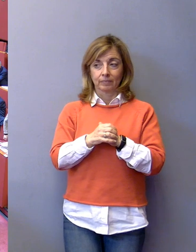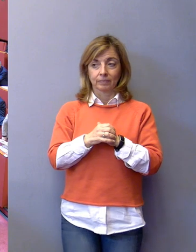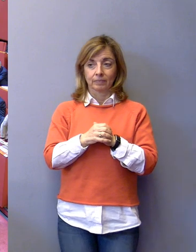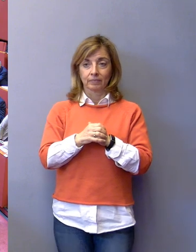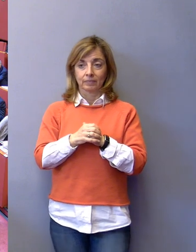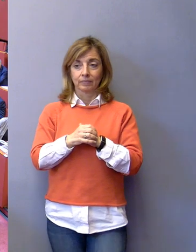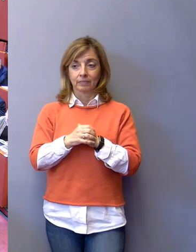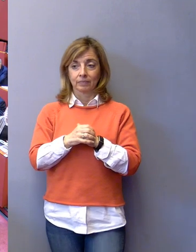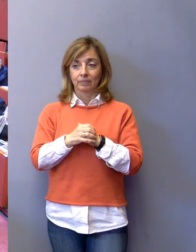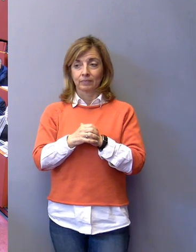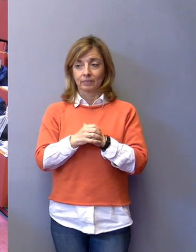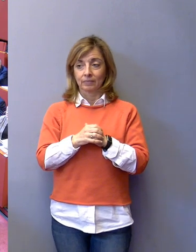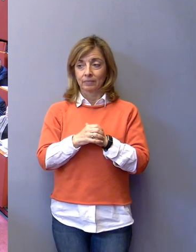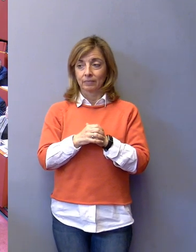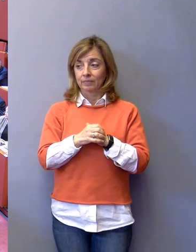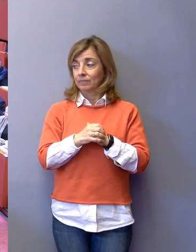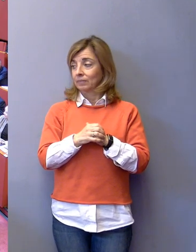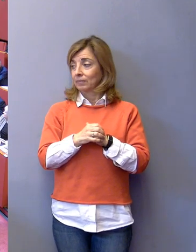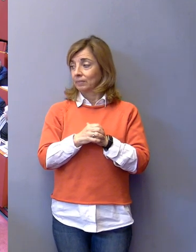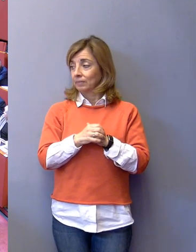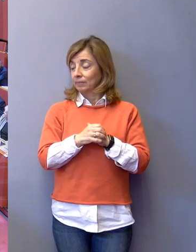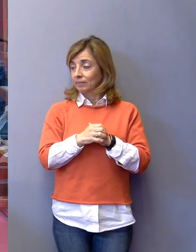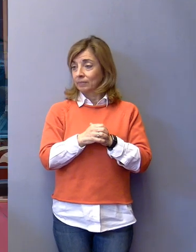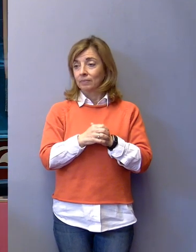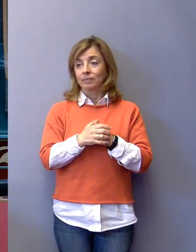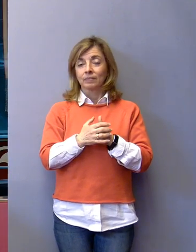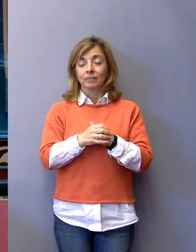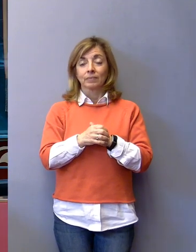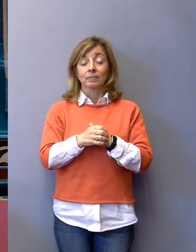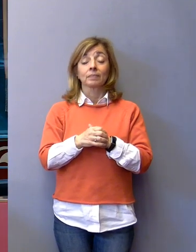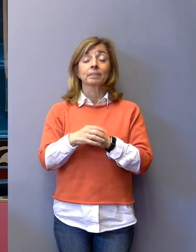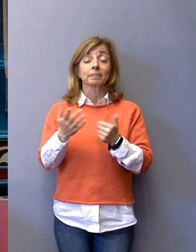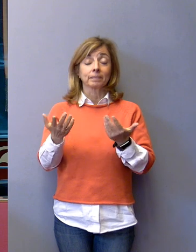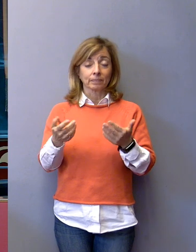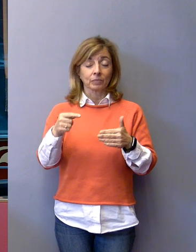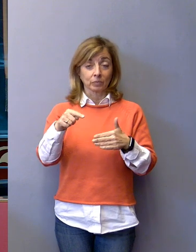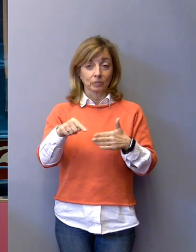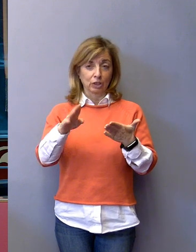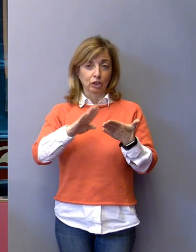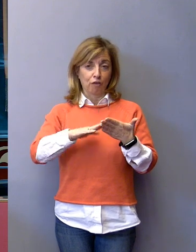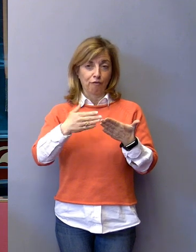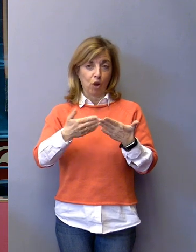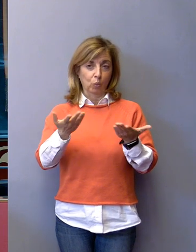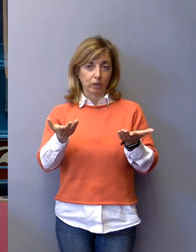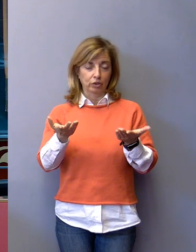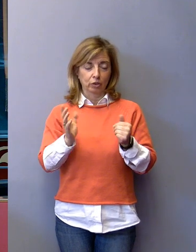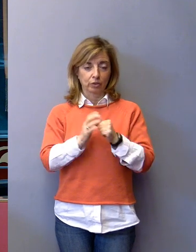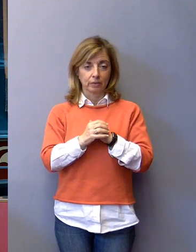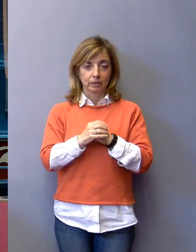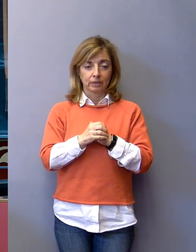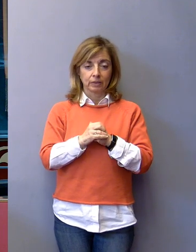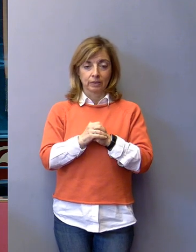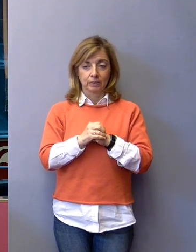allora Allora Queste sono le valutazioni Allora nelle